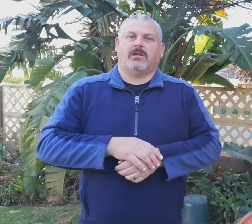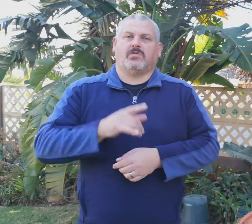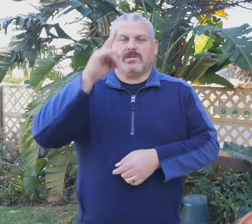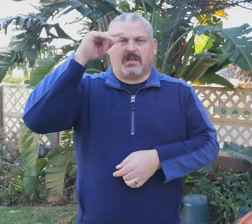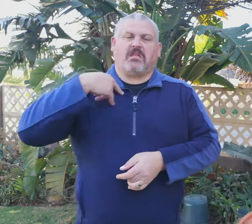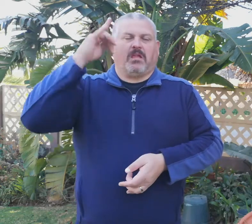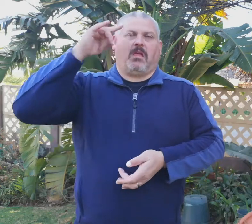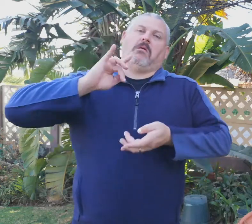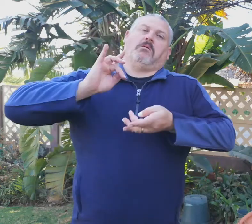Soos ek dink.